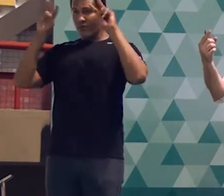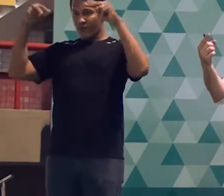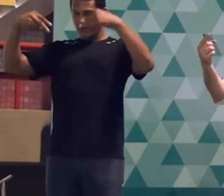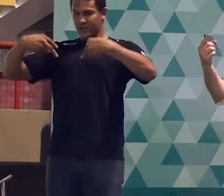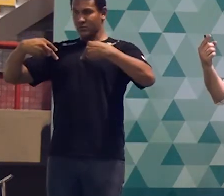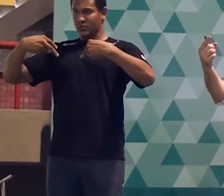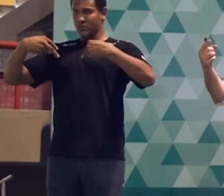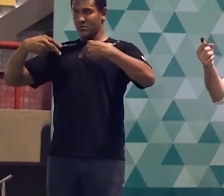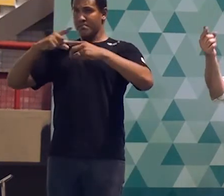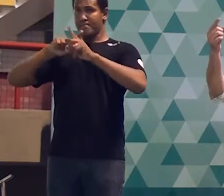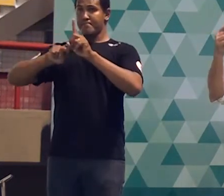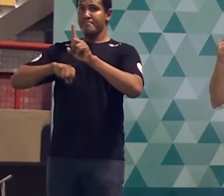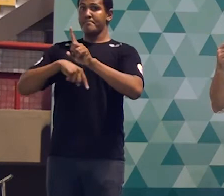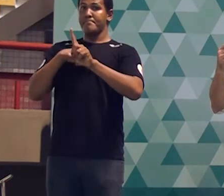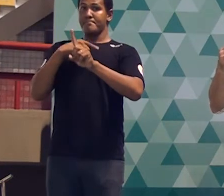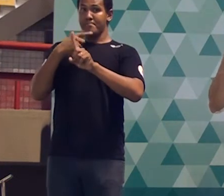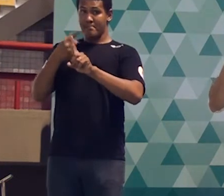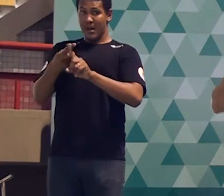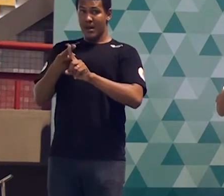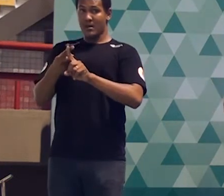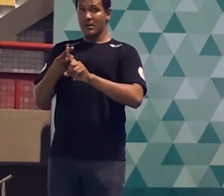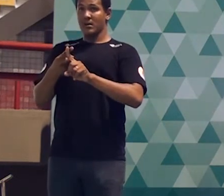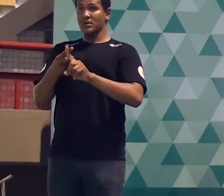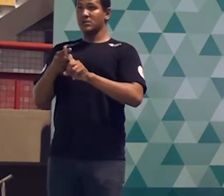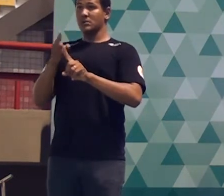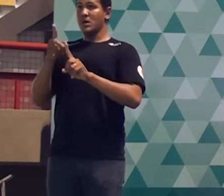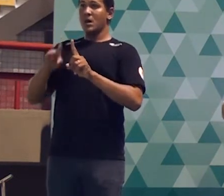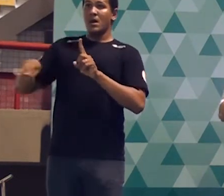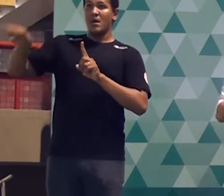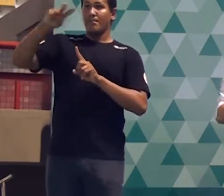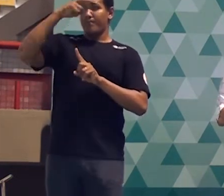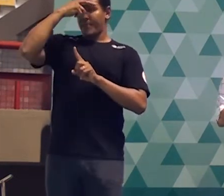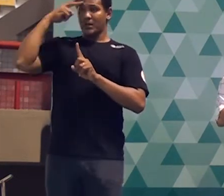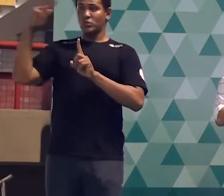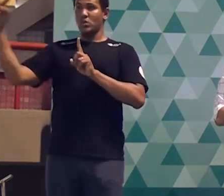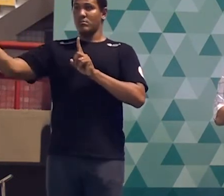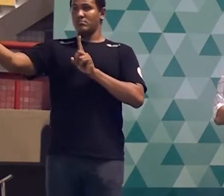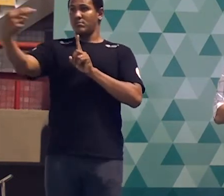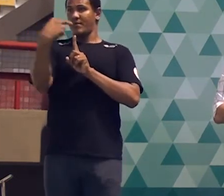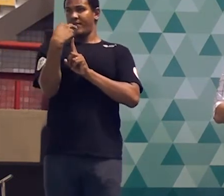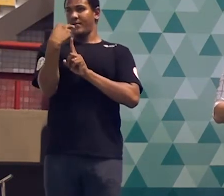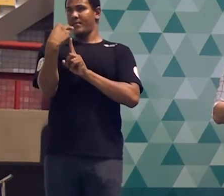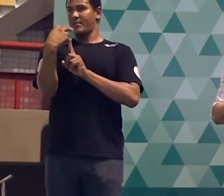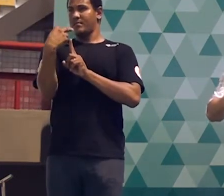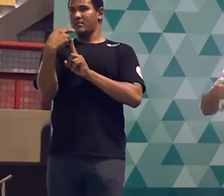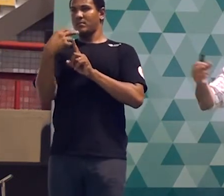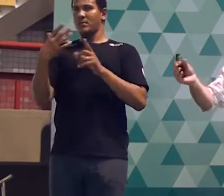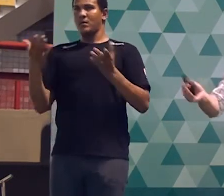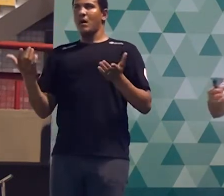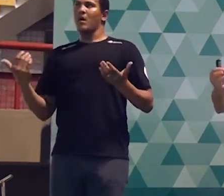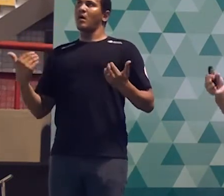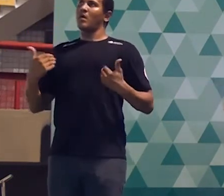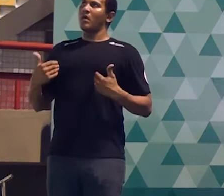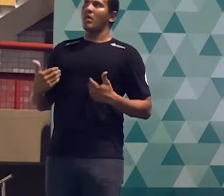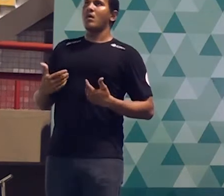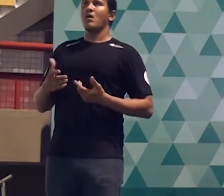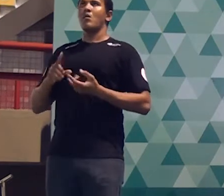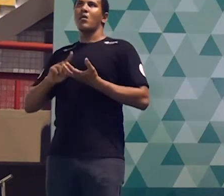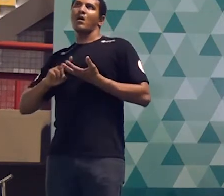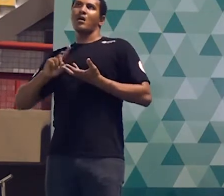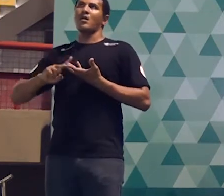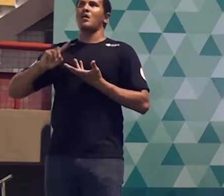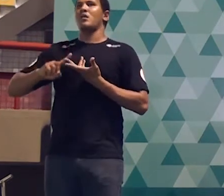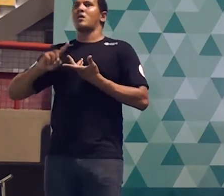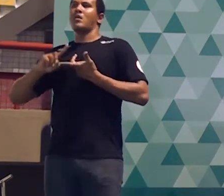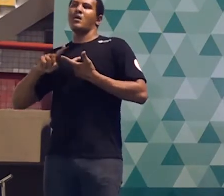somada à maneira como os outros me veem. Não adianta eu dizer que eu sou isso, isso e aquilo